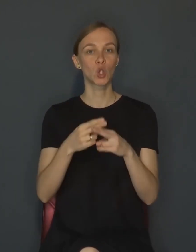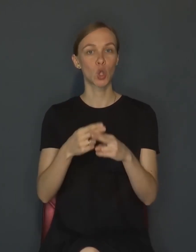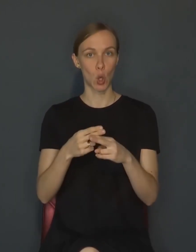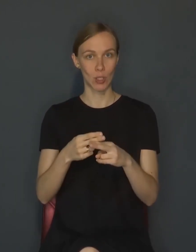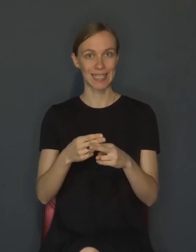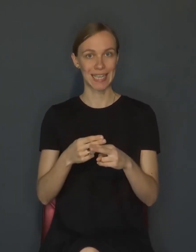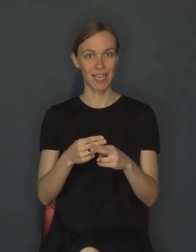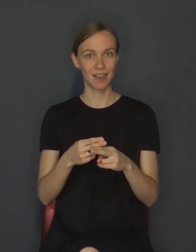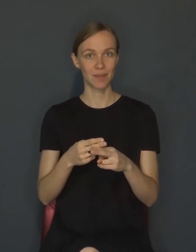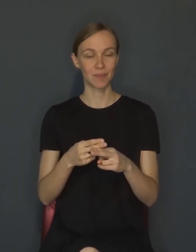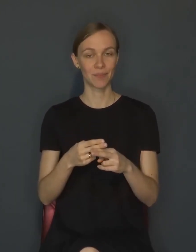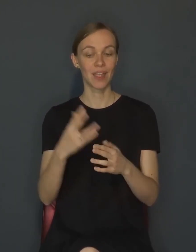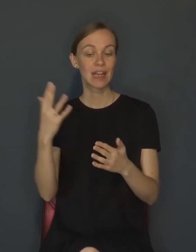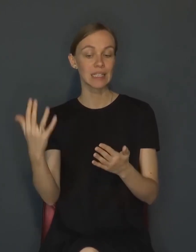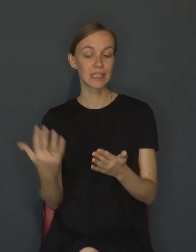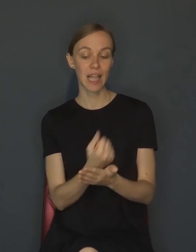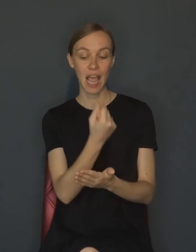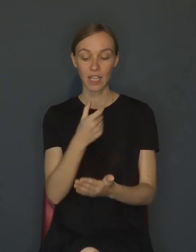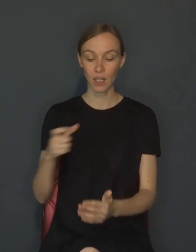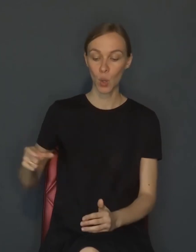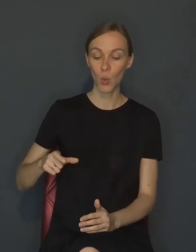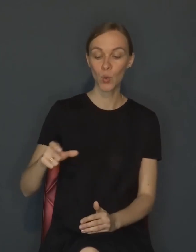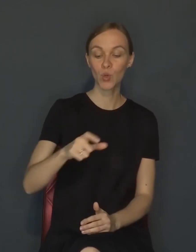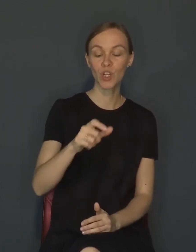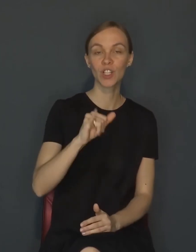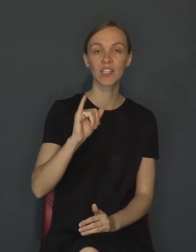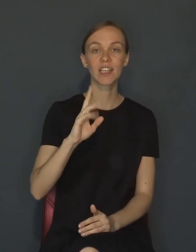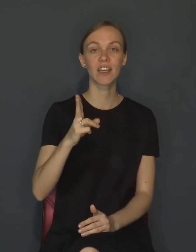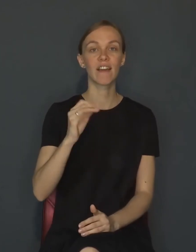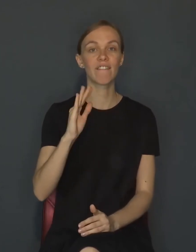знайдений у річці Ікві неподалік замку.